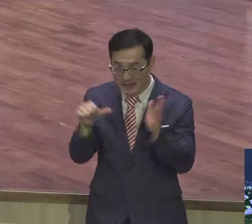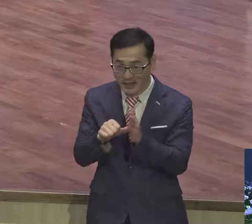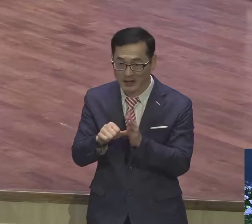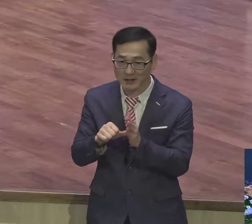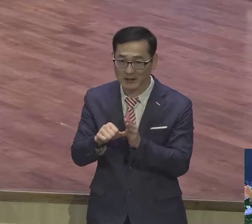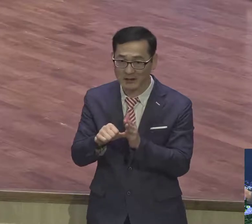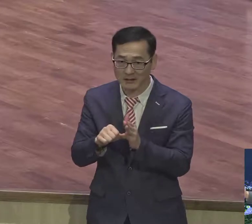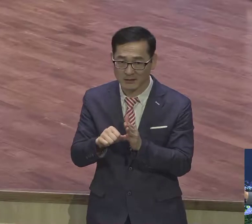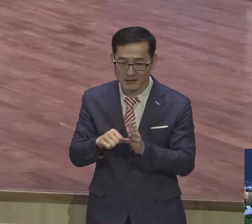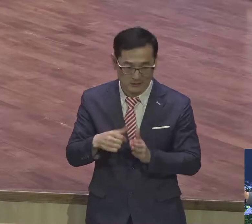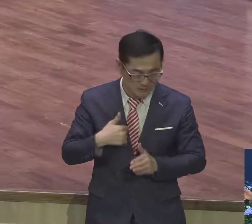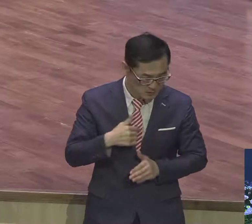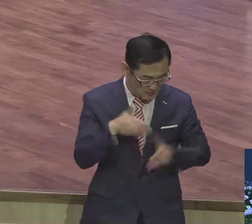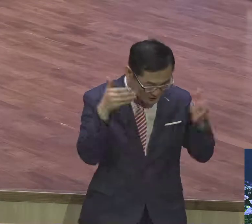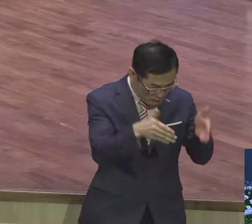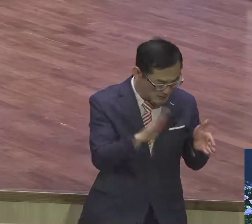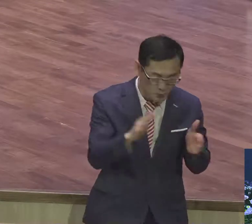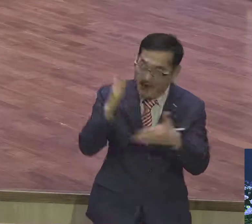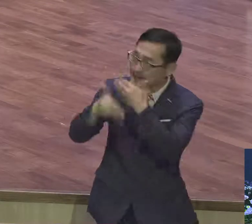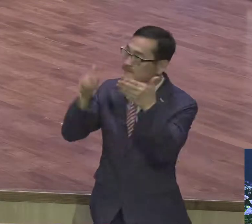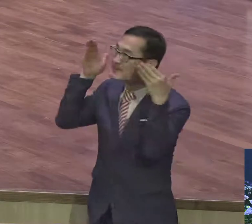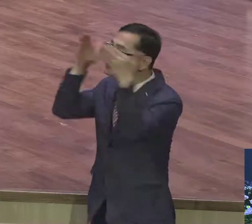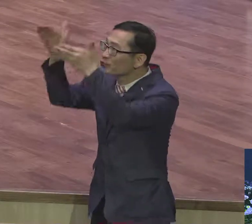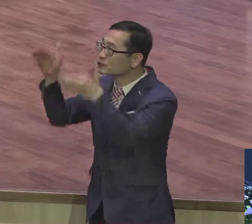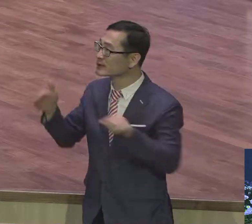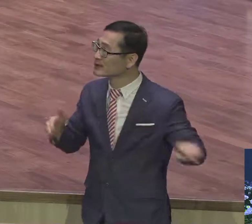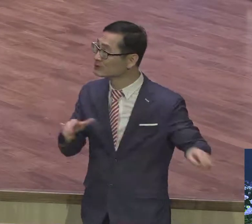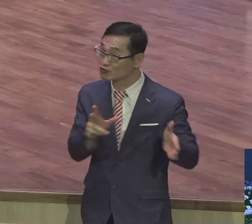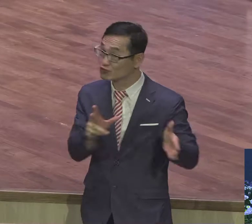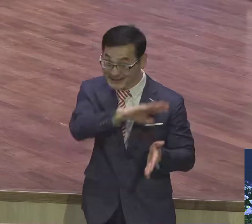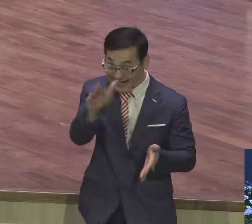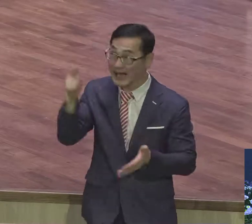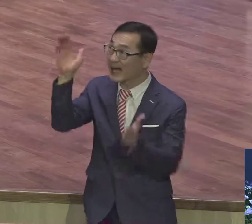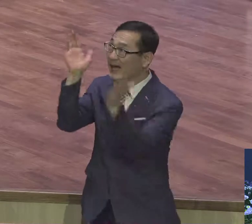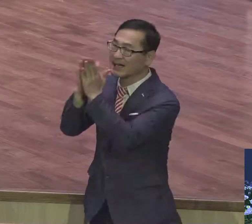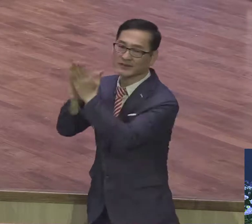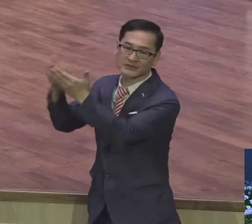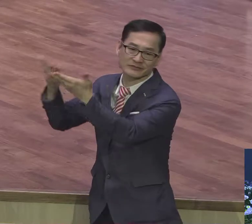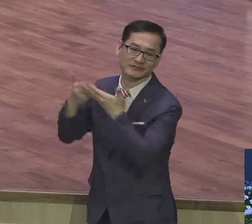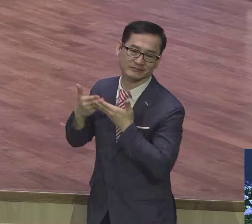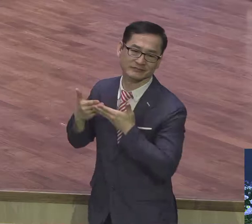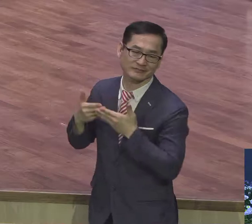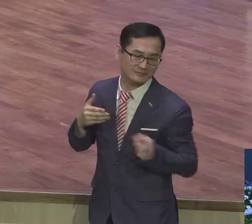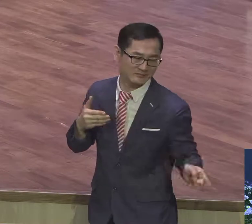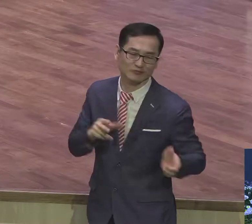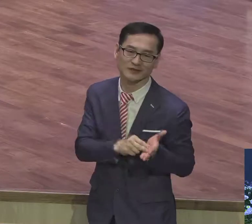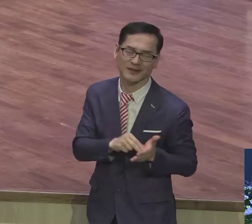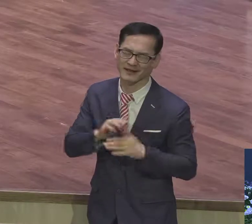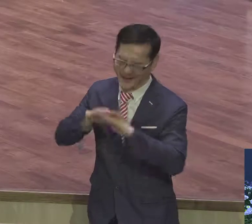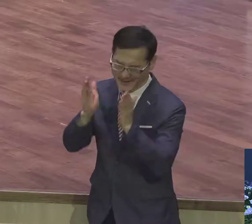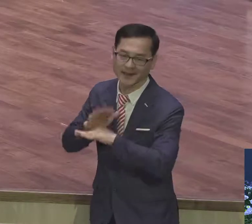알아서 다 해주시구나. 이걸 체험해야 돼요. 저는 그걸 무진장말이 체험하고 있어요.